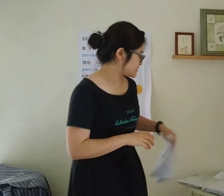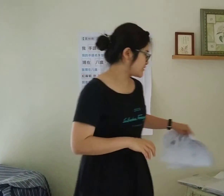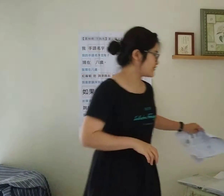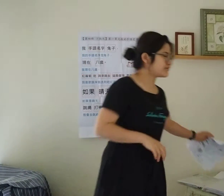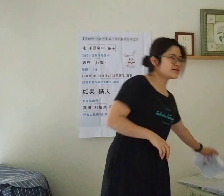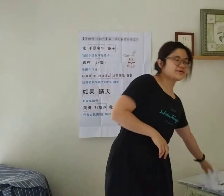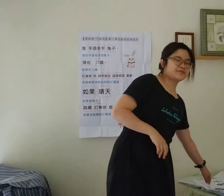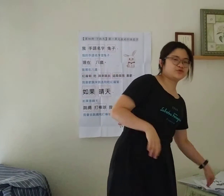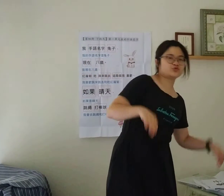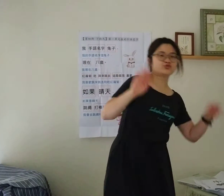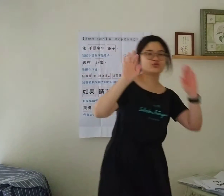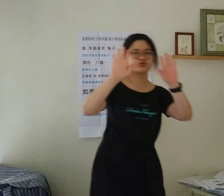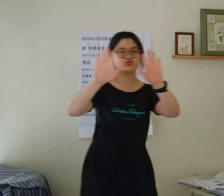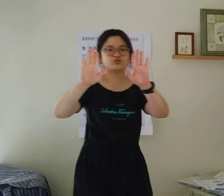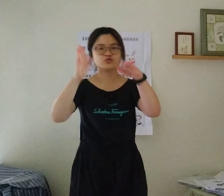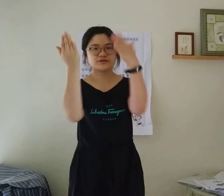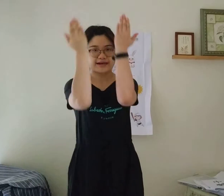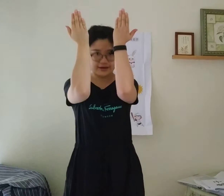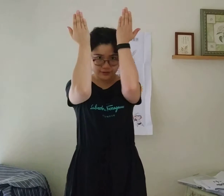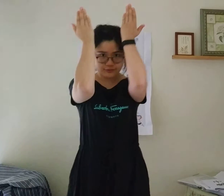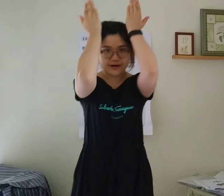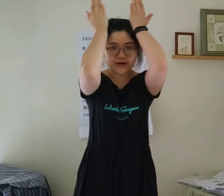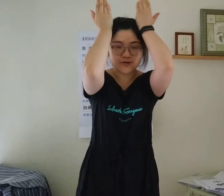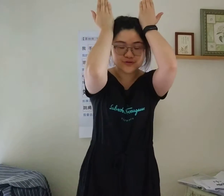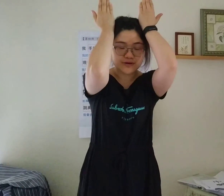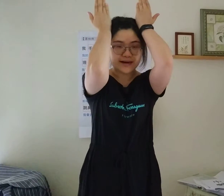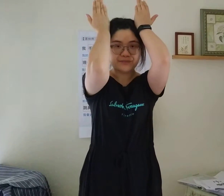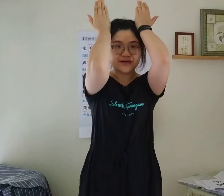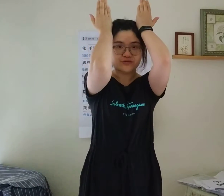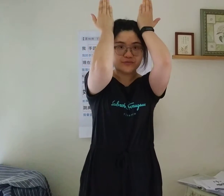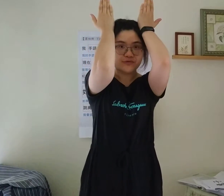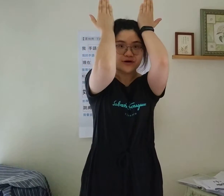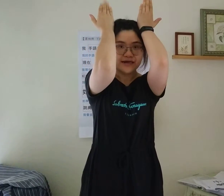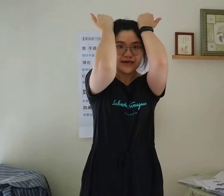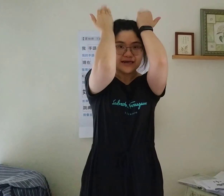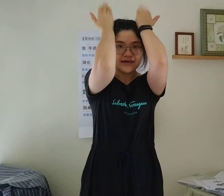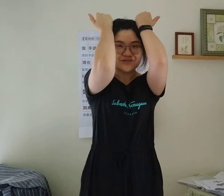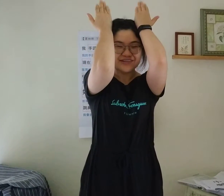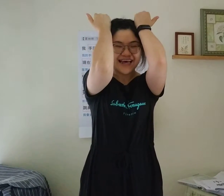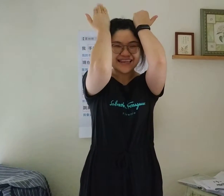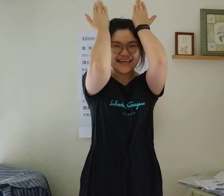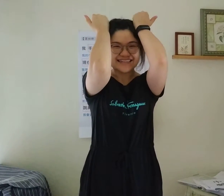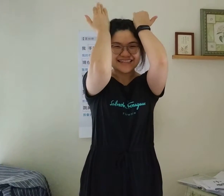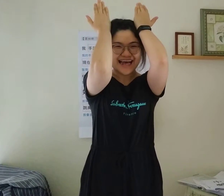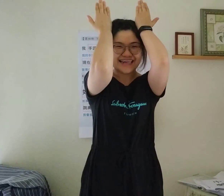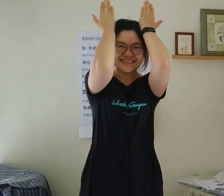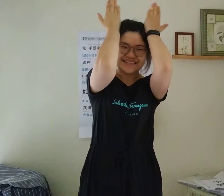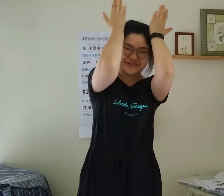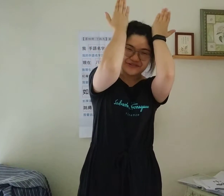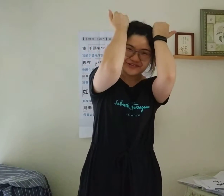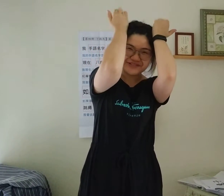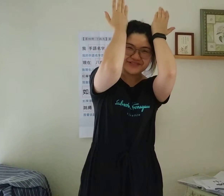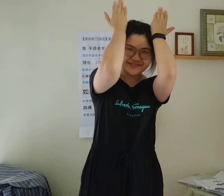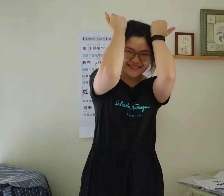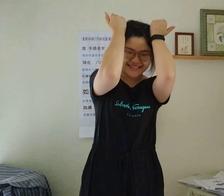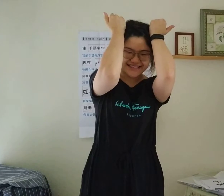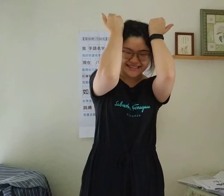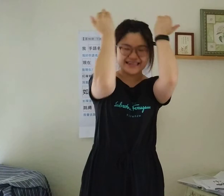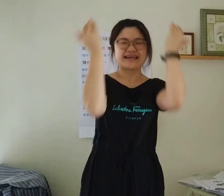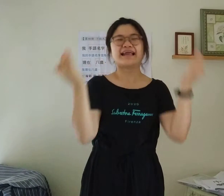手，比出五，然后往后转，背对我。耳朵弹两下，这叫做兔子。来，